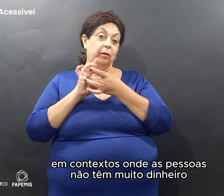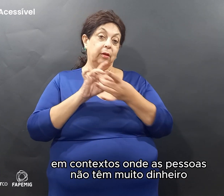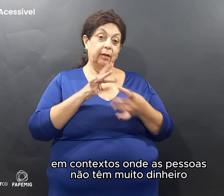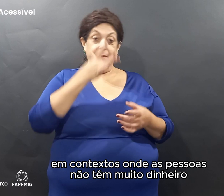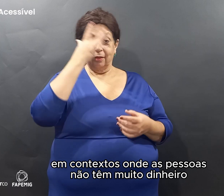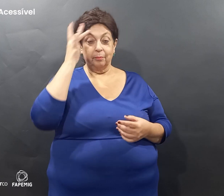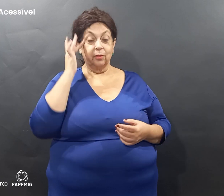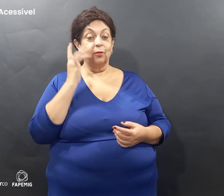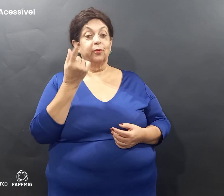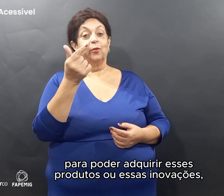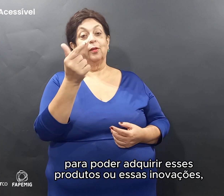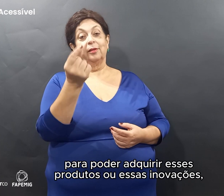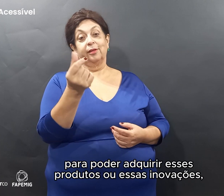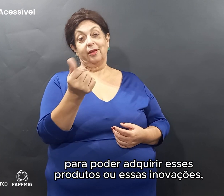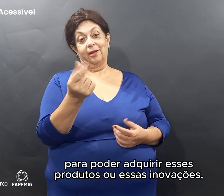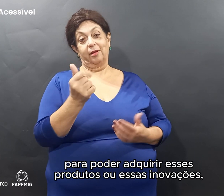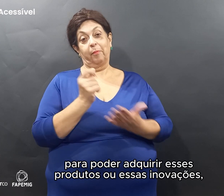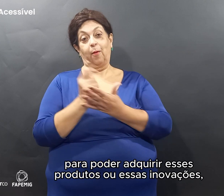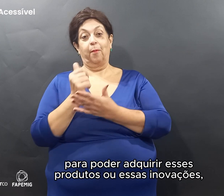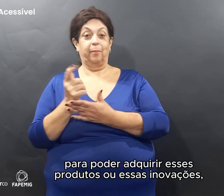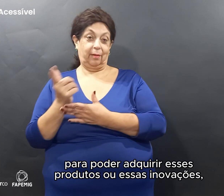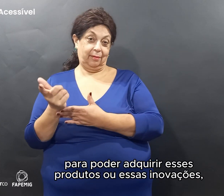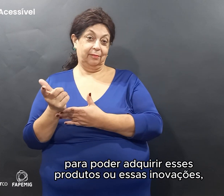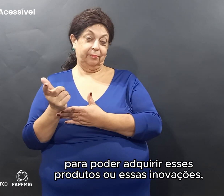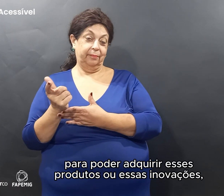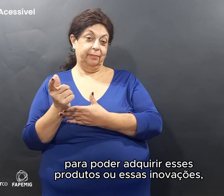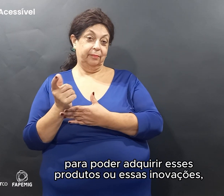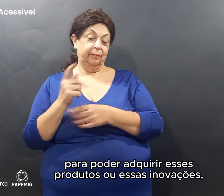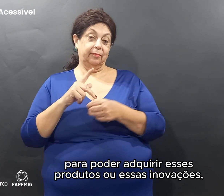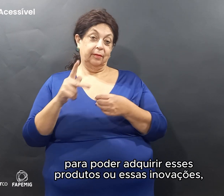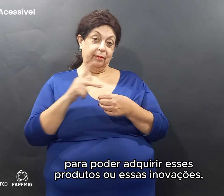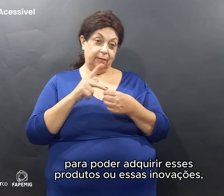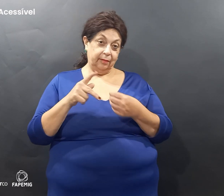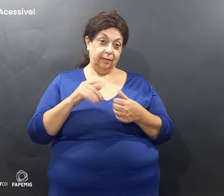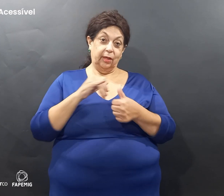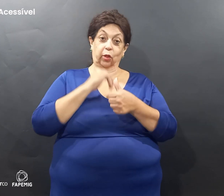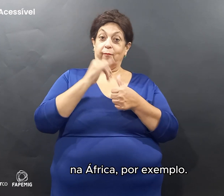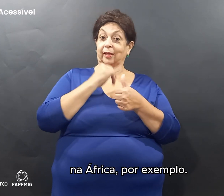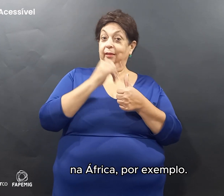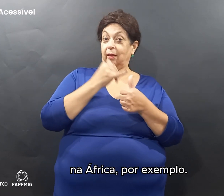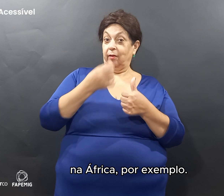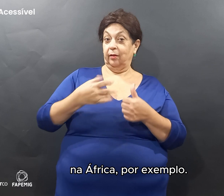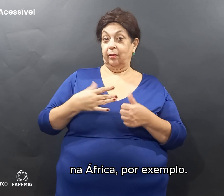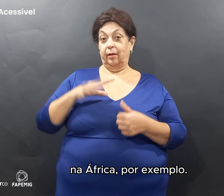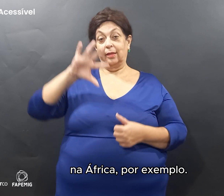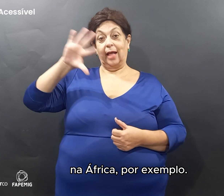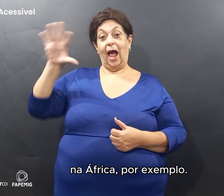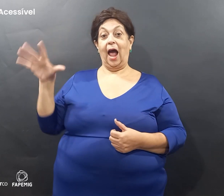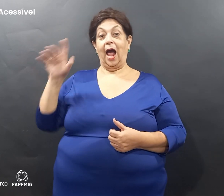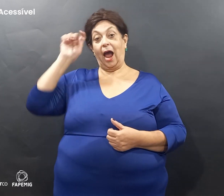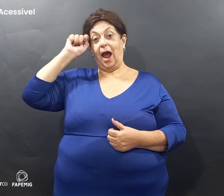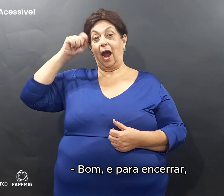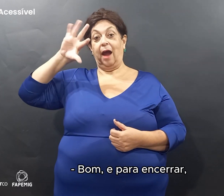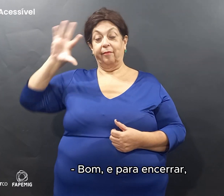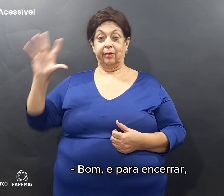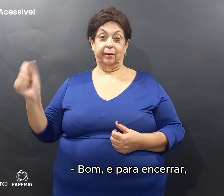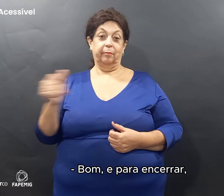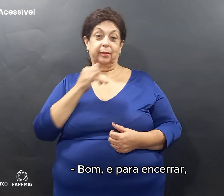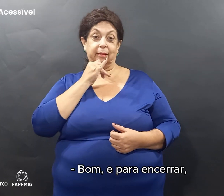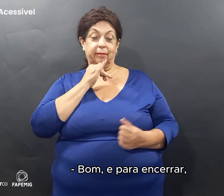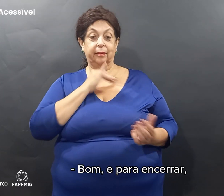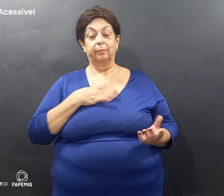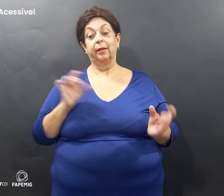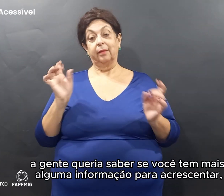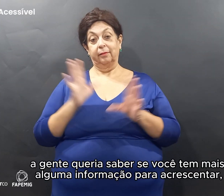pessoas não têm muito dinheiro para poder adquirir esses produtos ou essas inovações. Na África, por exemplo, né? Bom, e